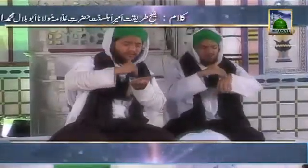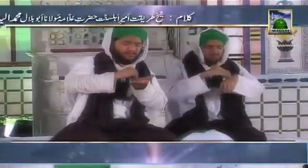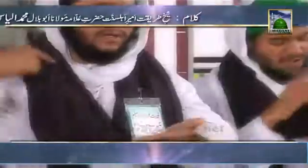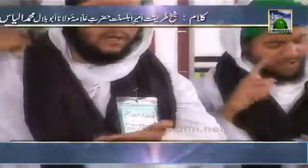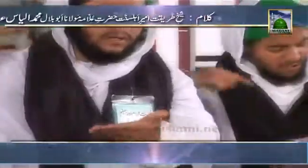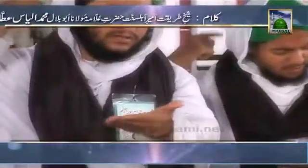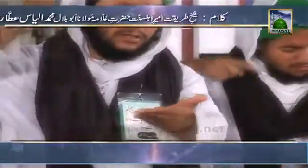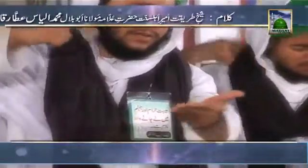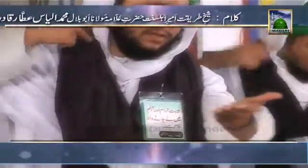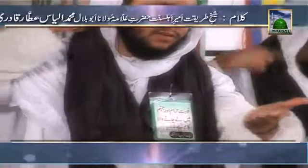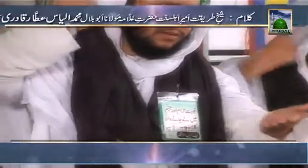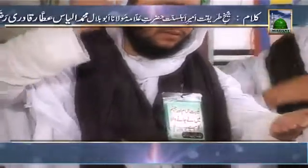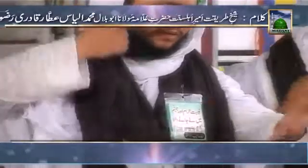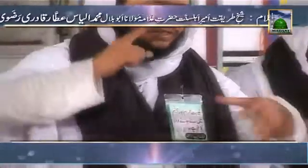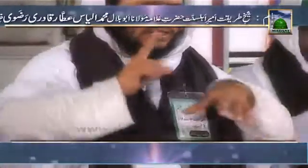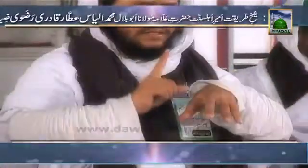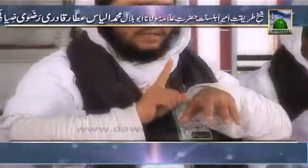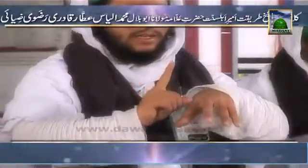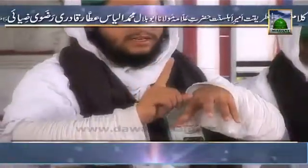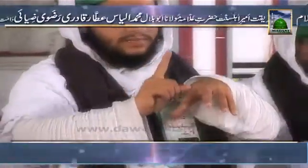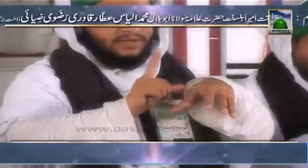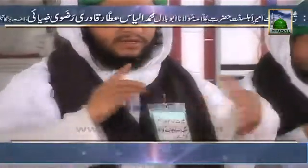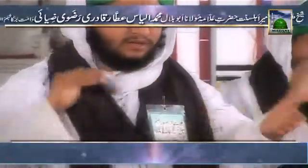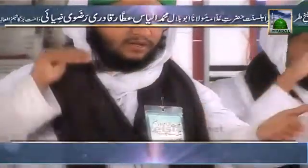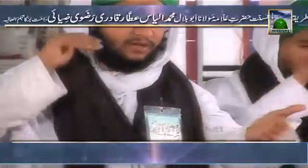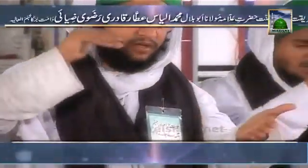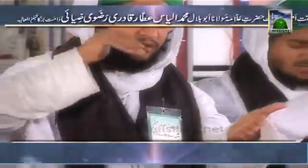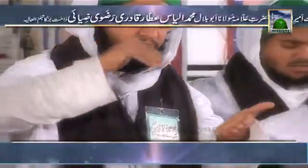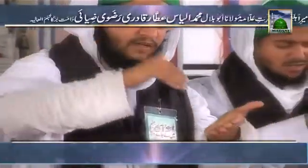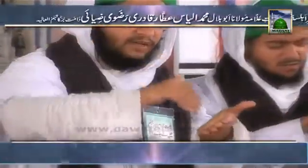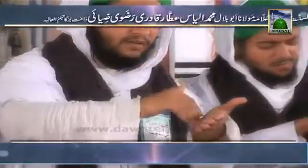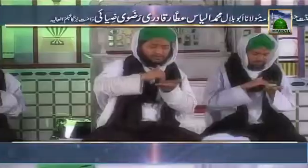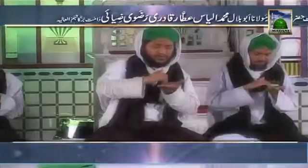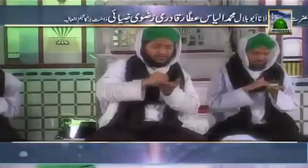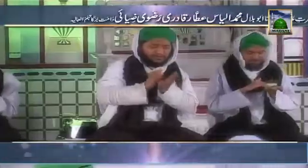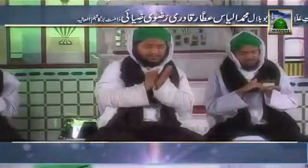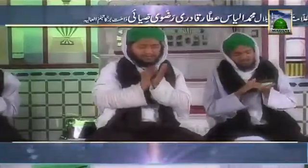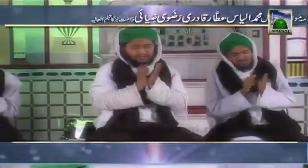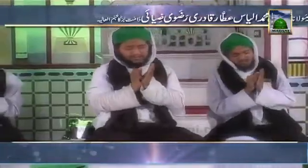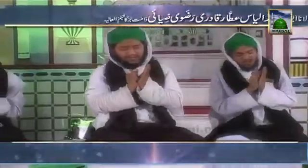کر، بختوروں نے در پر آ کر بخشش